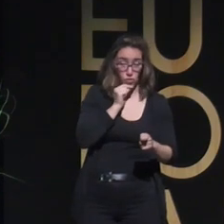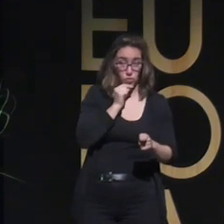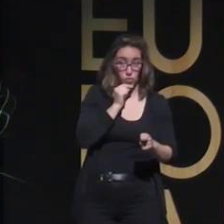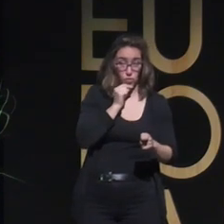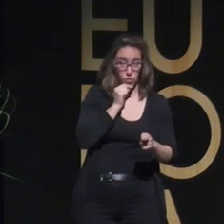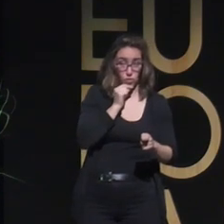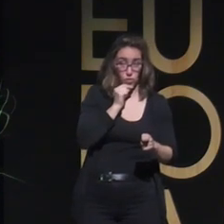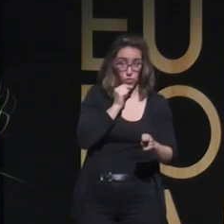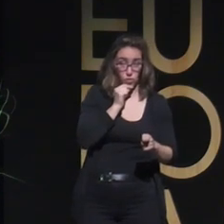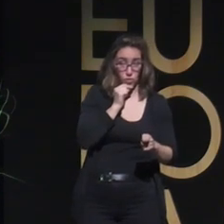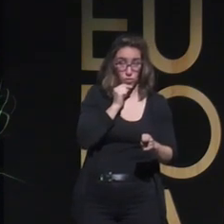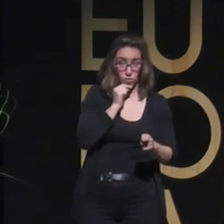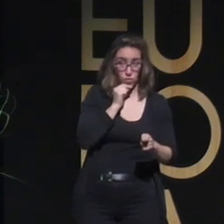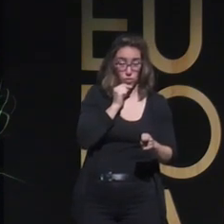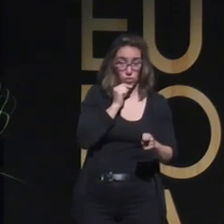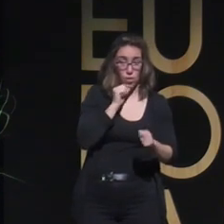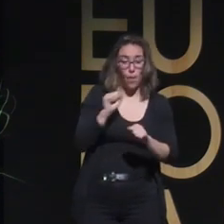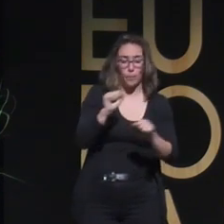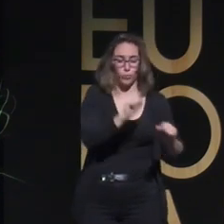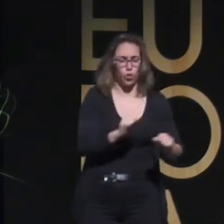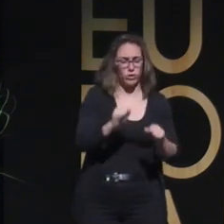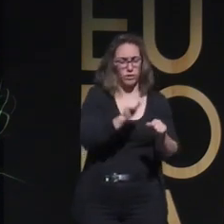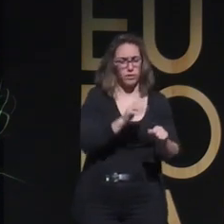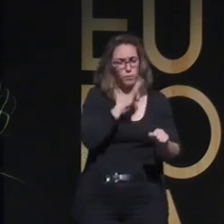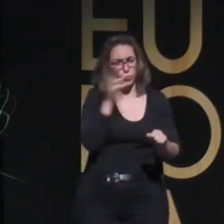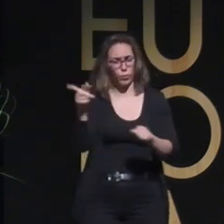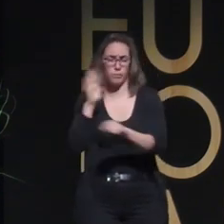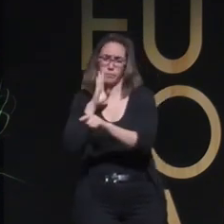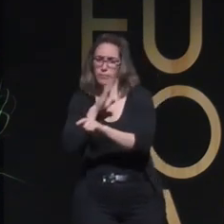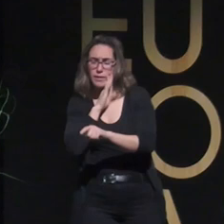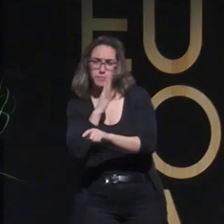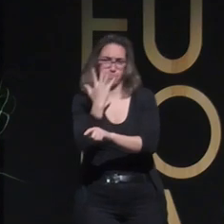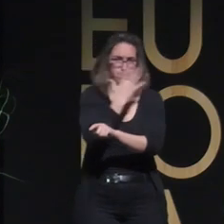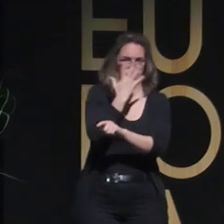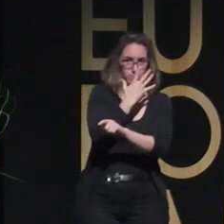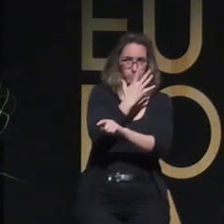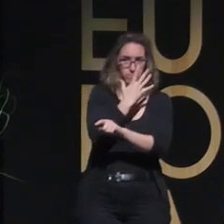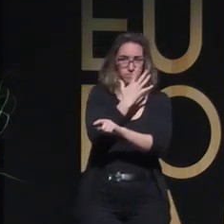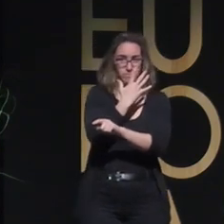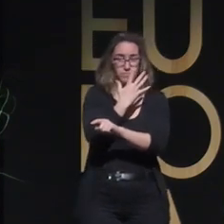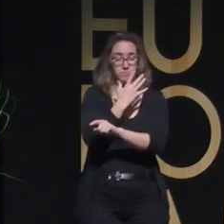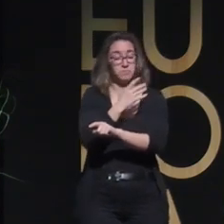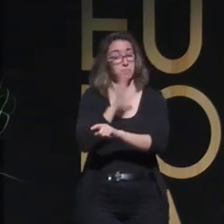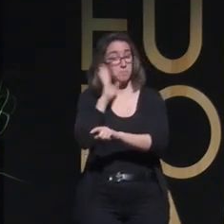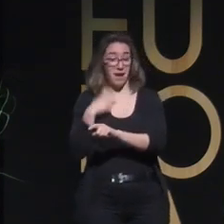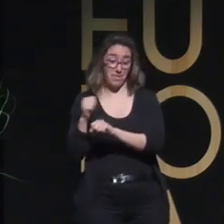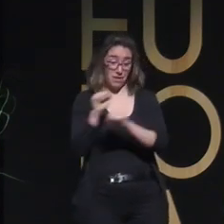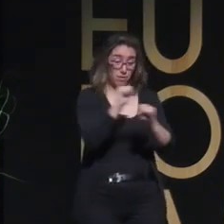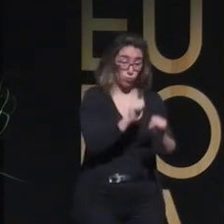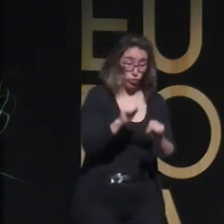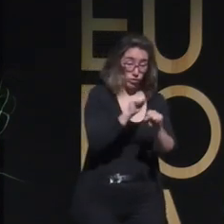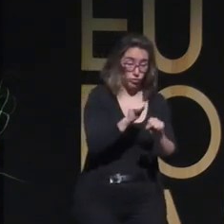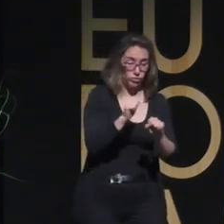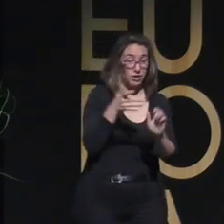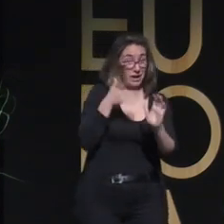le protege para estar por encima de esa madre. No sé si me explico. Y lo que parece un indicador de protección es un indicador de